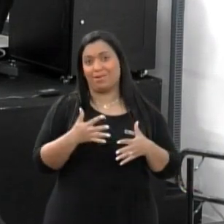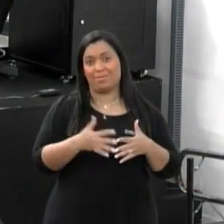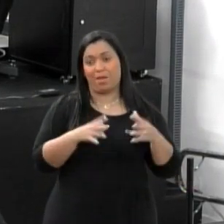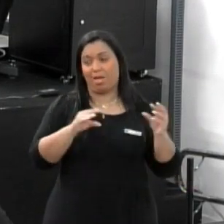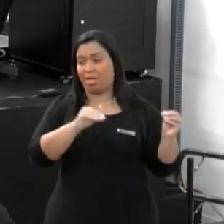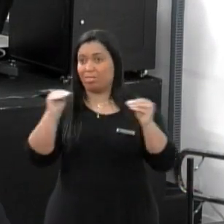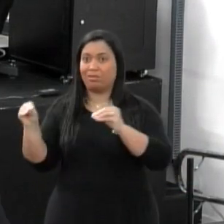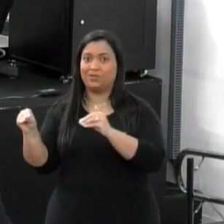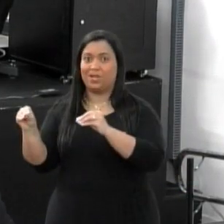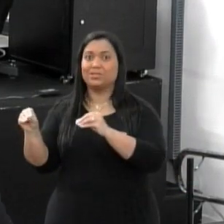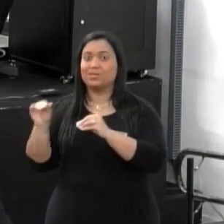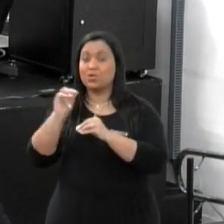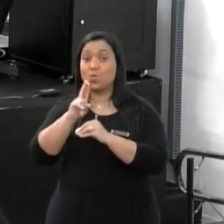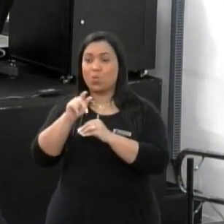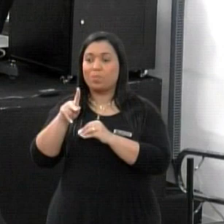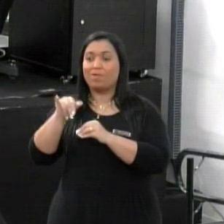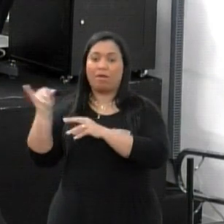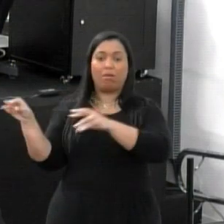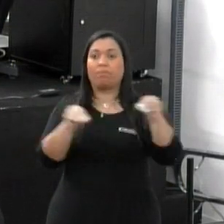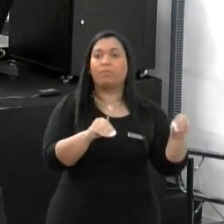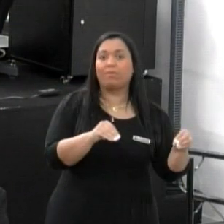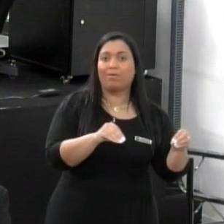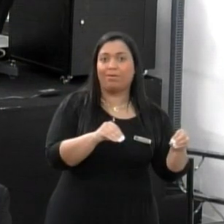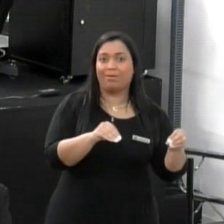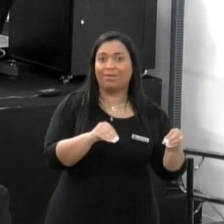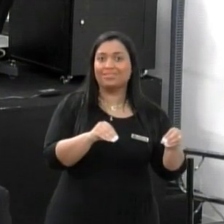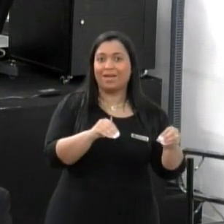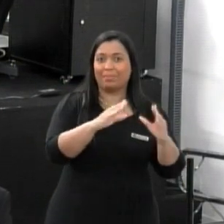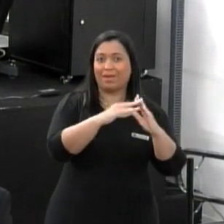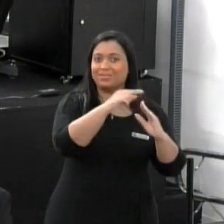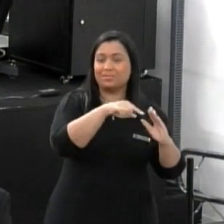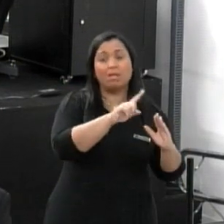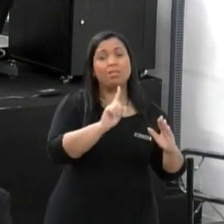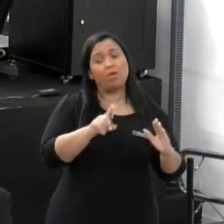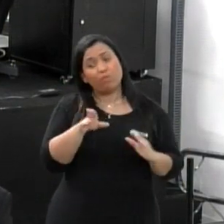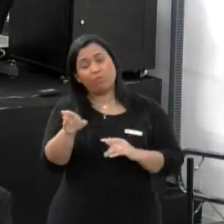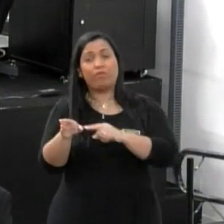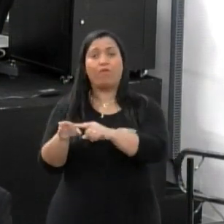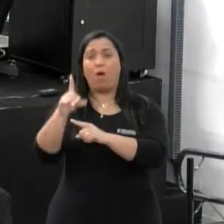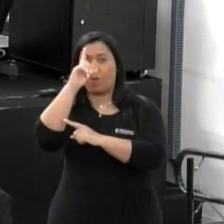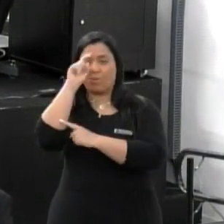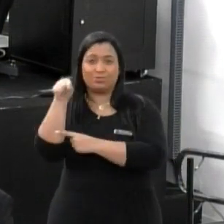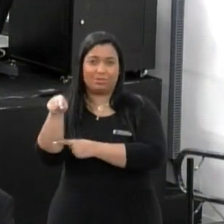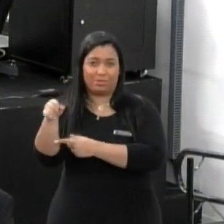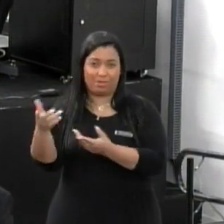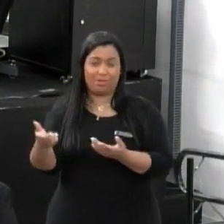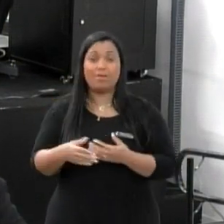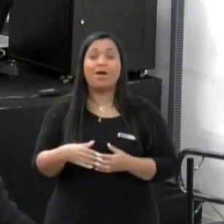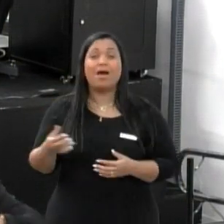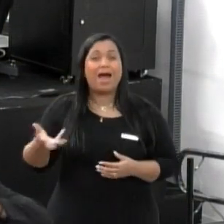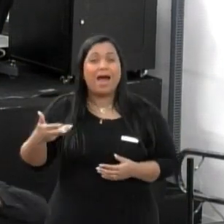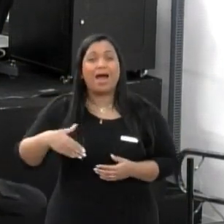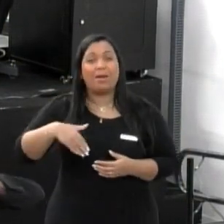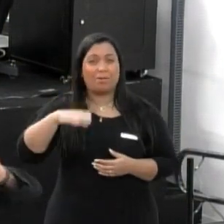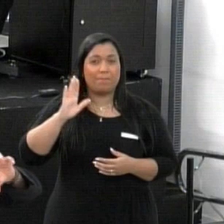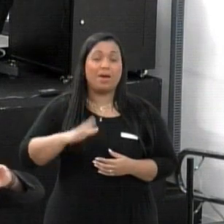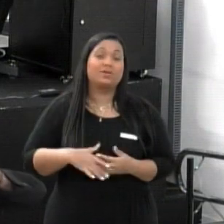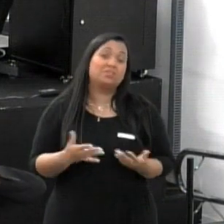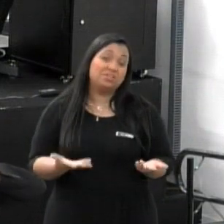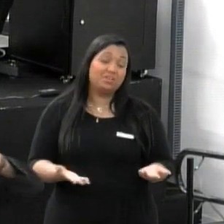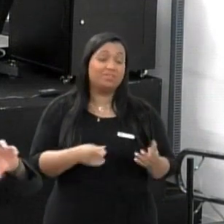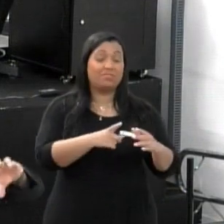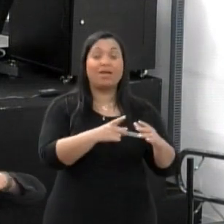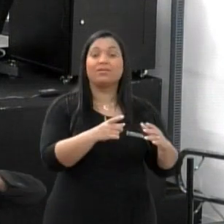transferência das UPA né Então a partir do momento que o hospital é interferir que essas operações mais rápida com certeza vai